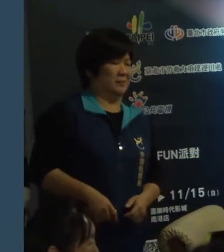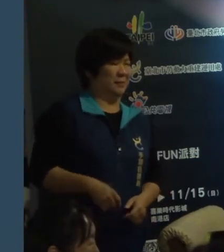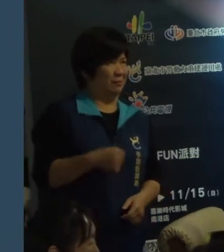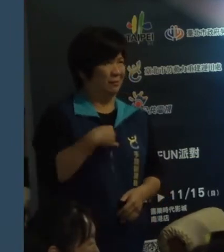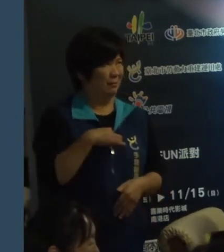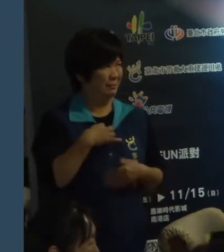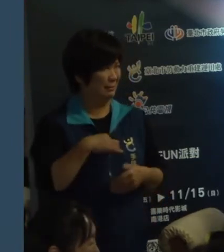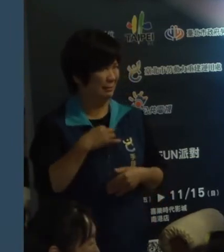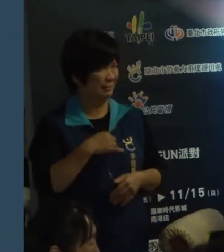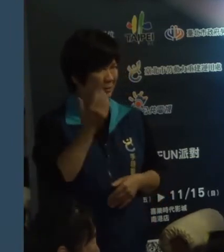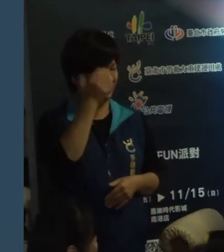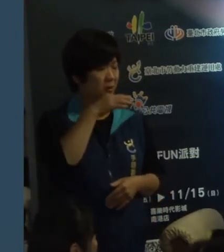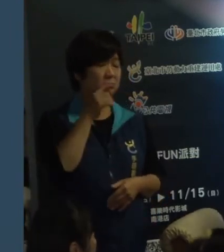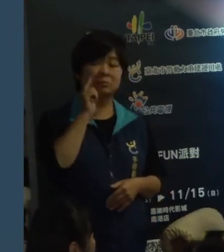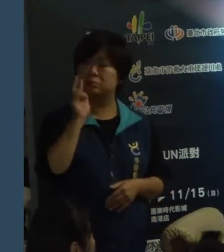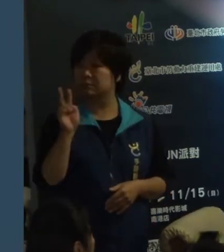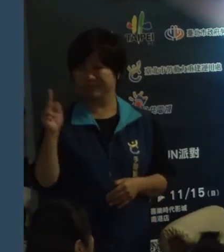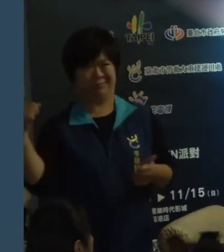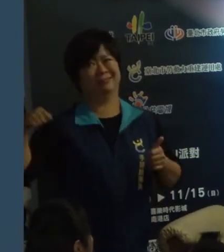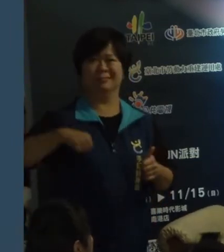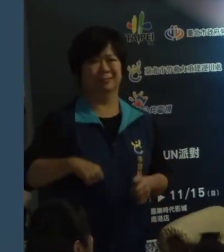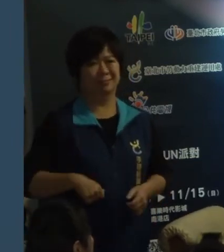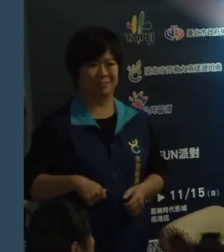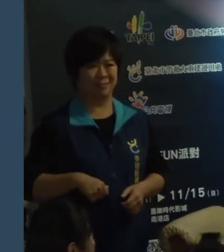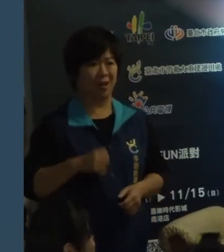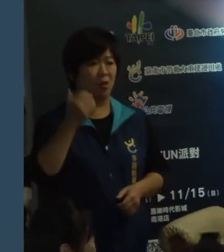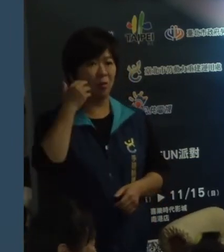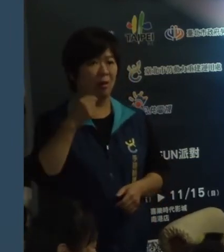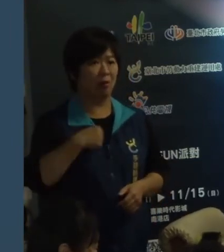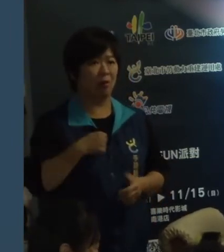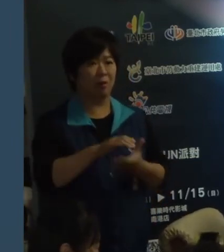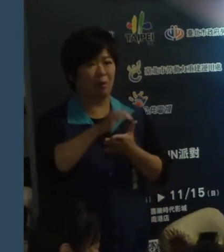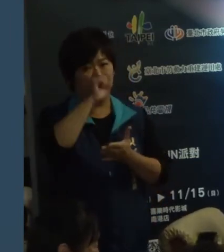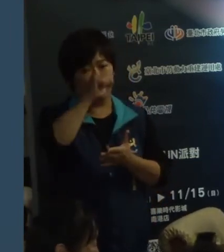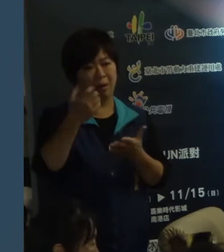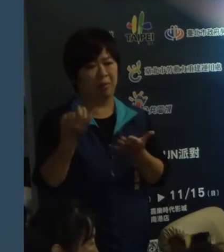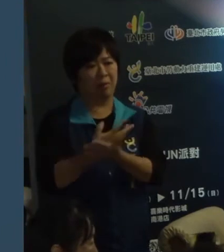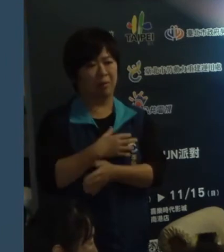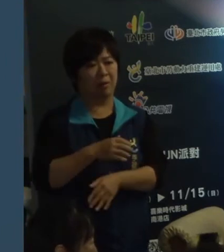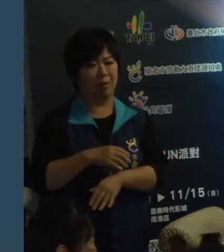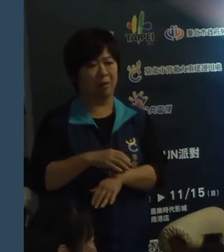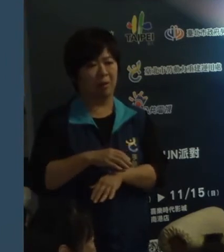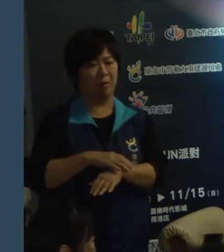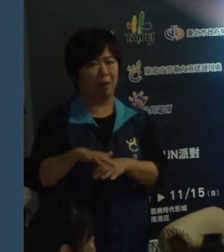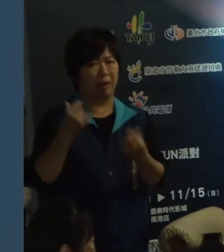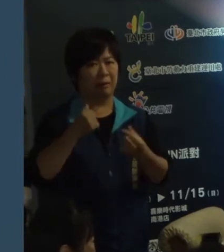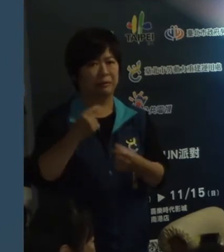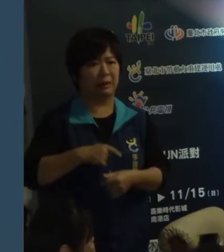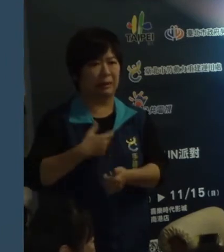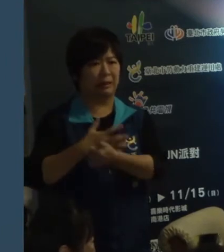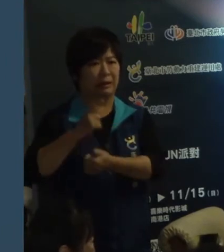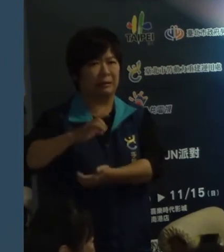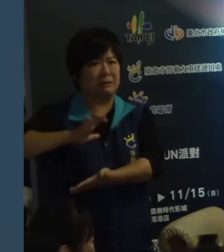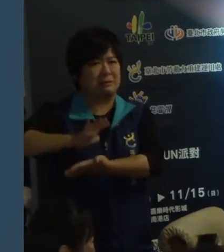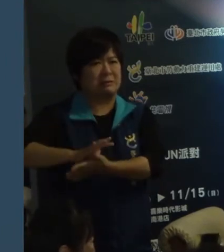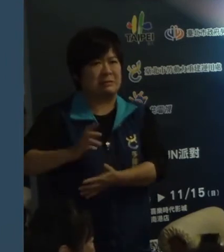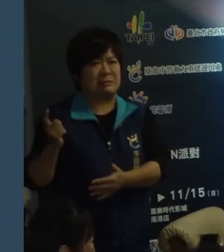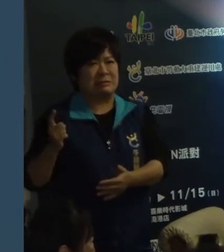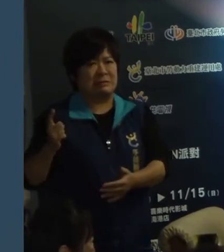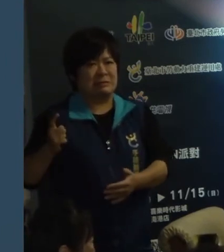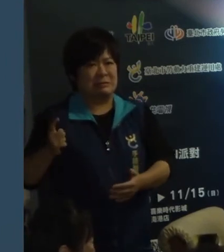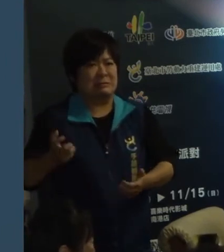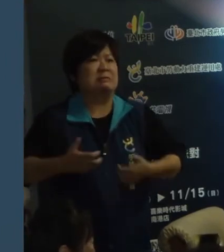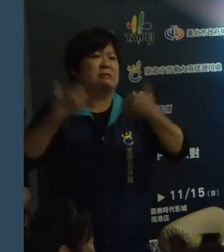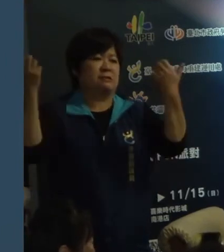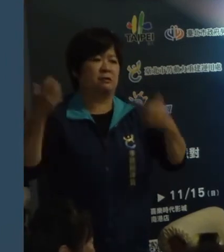没有，然后就是因为有可能你对他不友善或是他最后一根稻草呢，所以我就想说大家就是可以更友